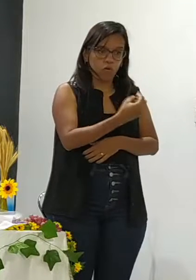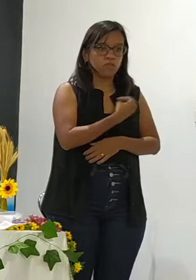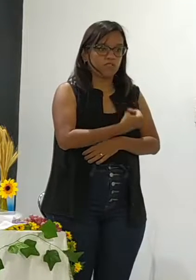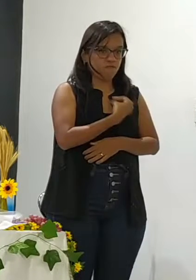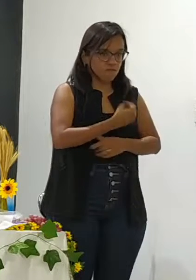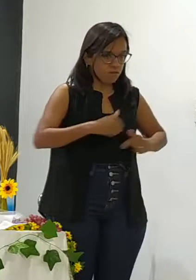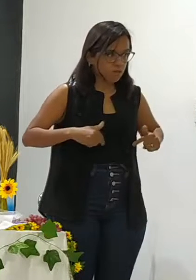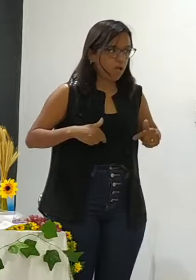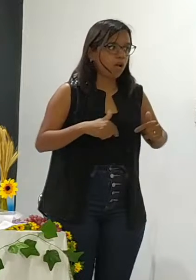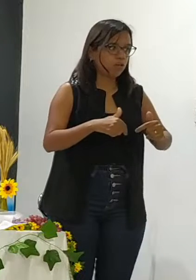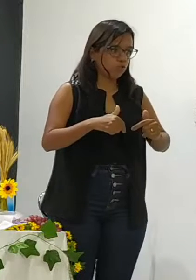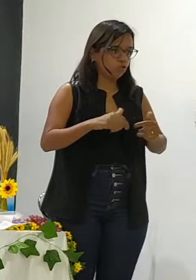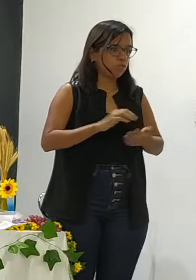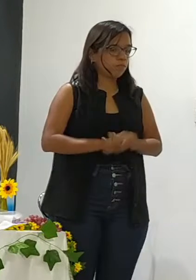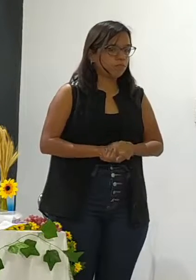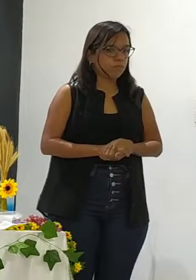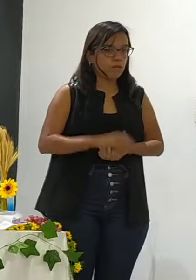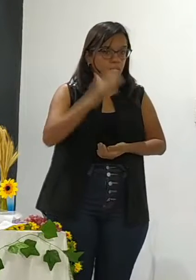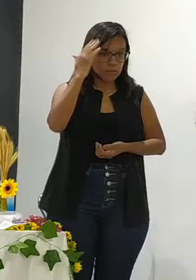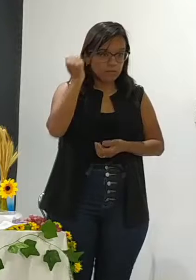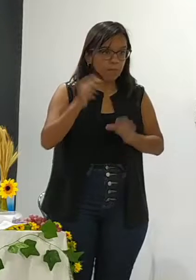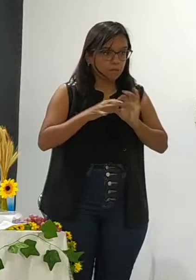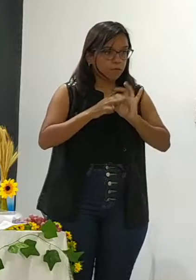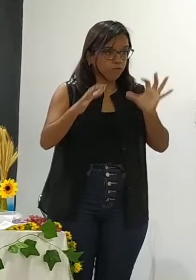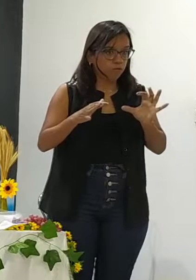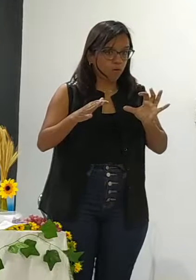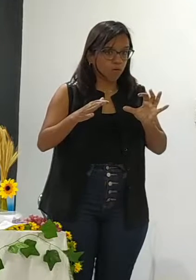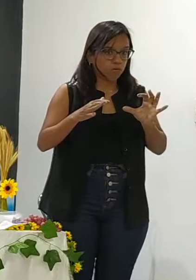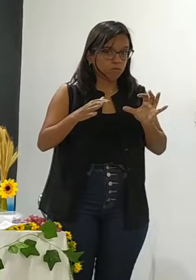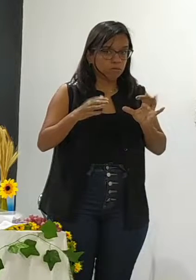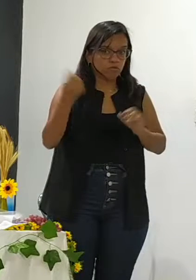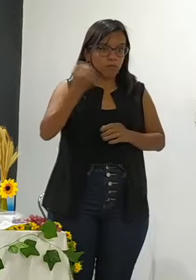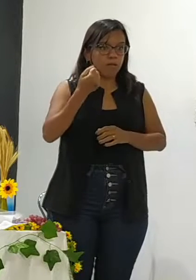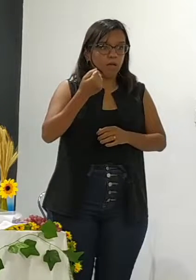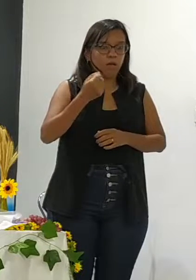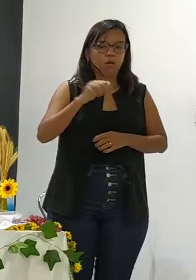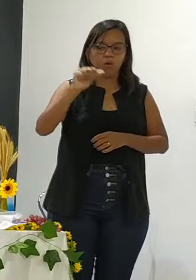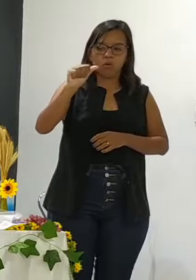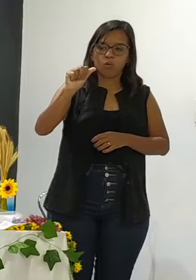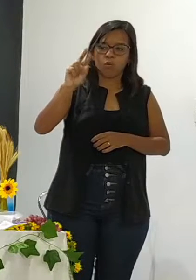Deus, ele age. Mas sabe quem foi que me livrou? O Arthur.